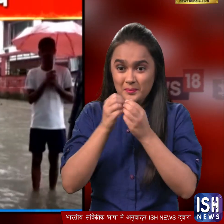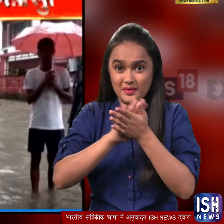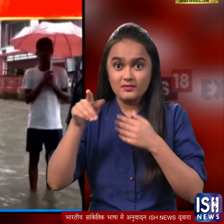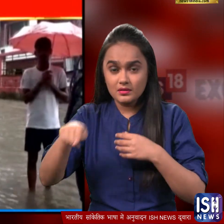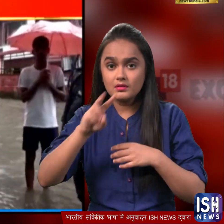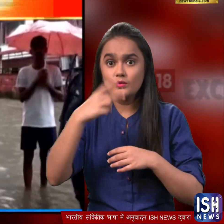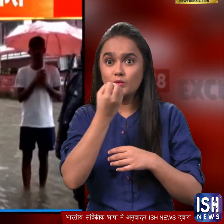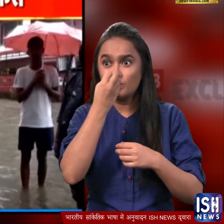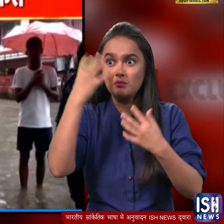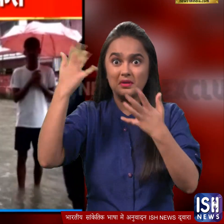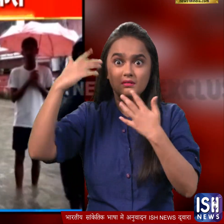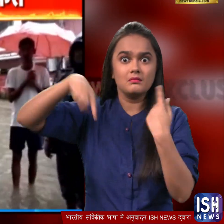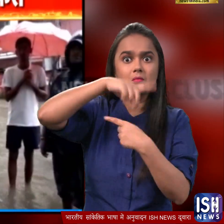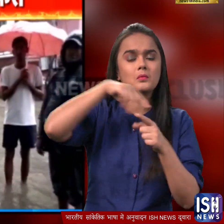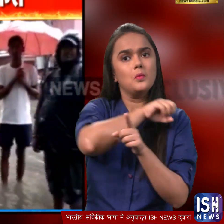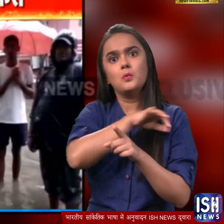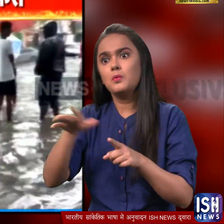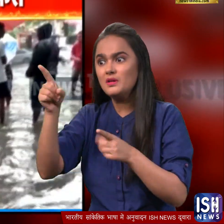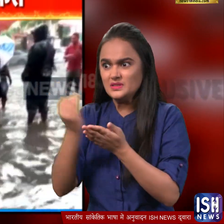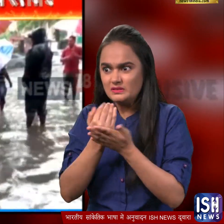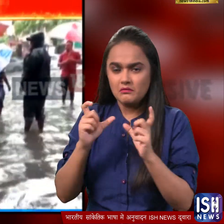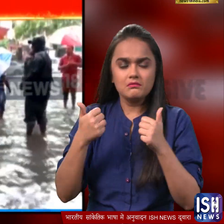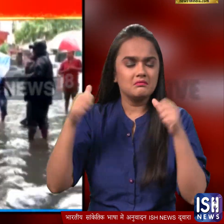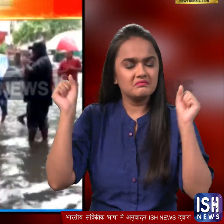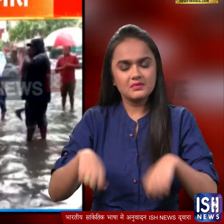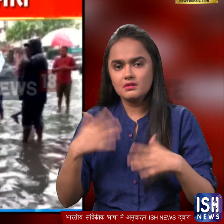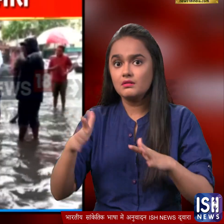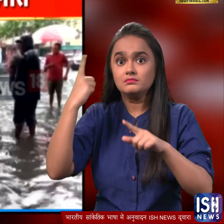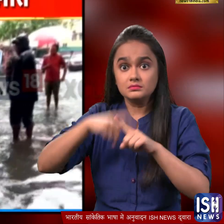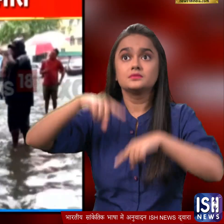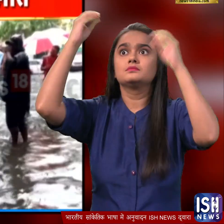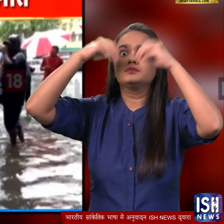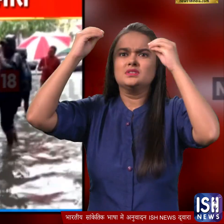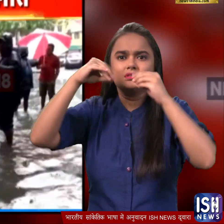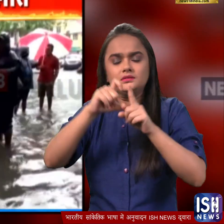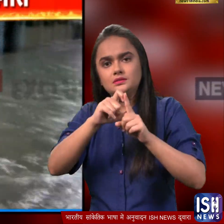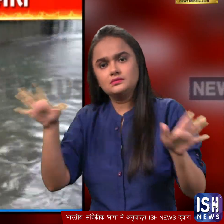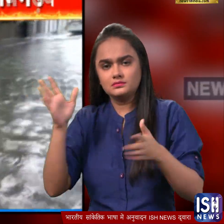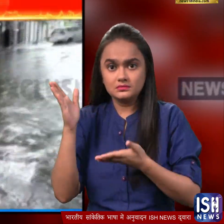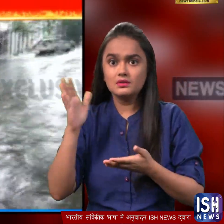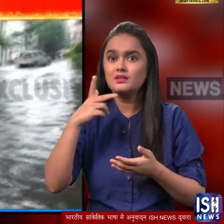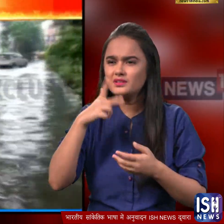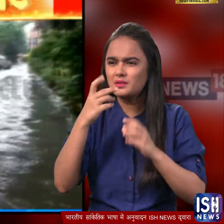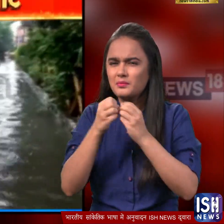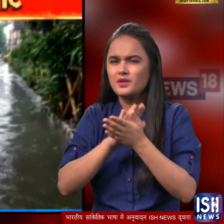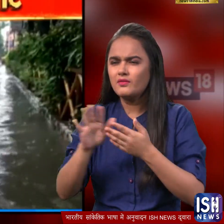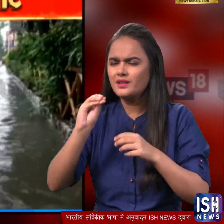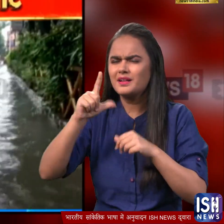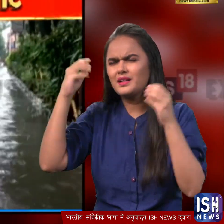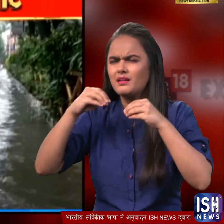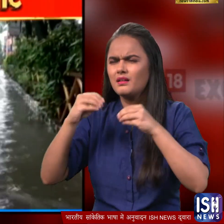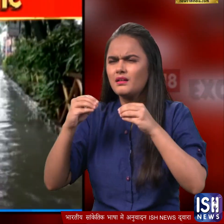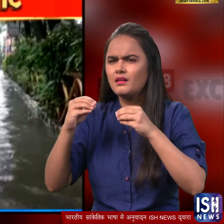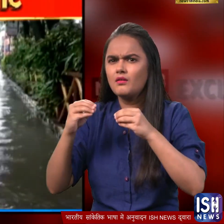उधर भवानीपुर भी गुलाब तूफान के असर से बच नहीं पाया और वहां भी आसमान से बारिश आफत बनकर बरसी। देखते ही देखते भवानीपुर की